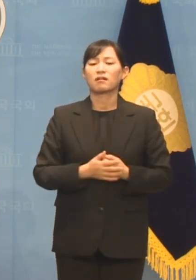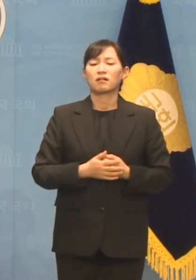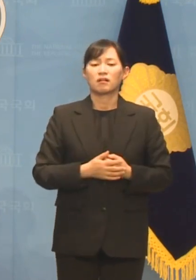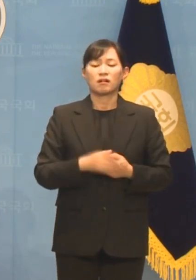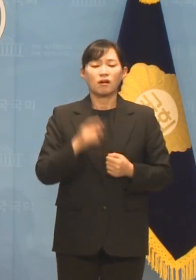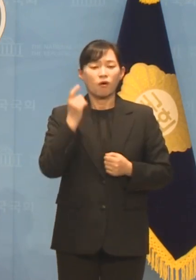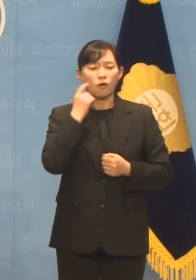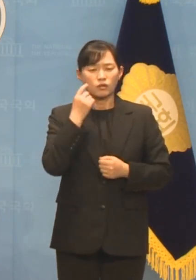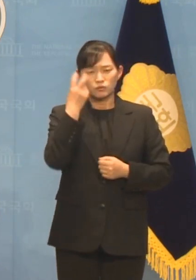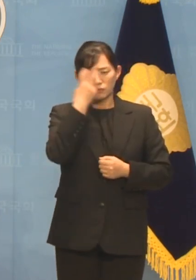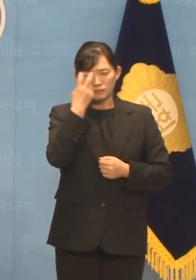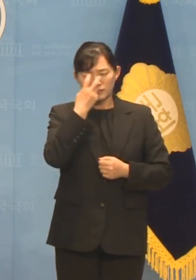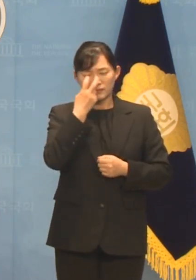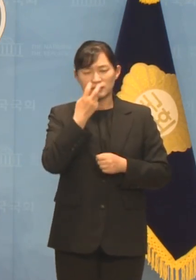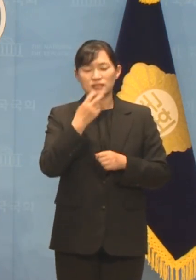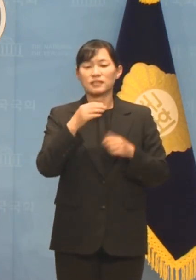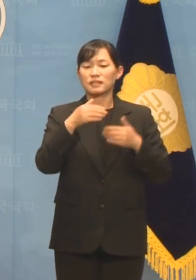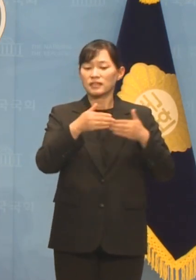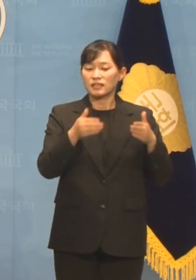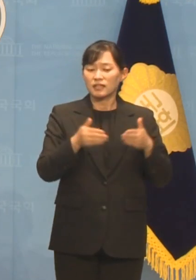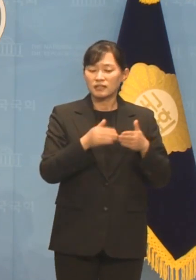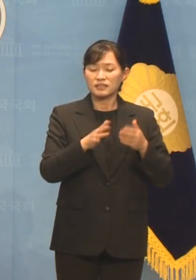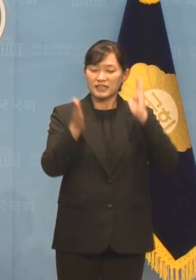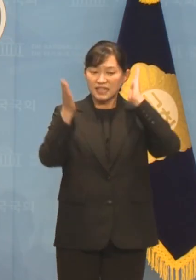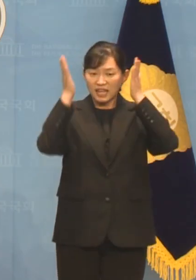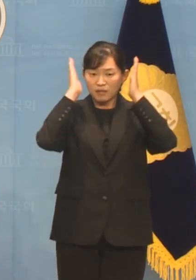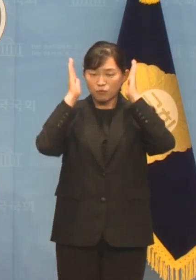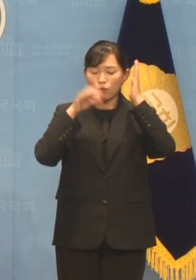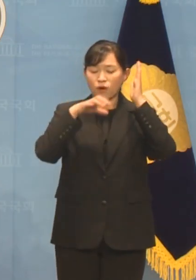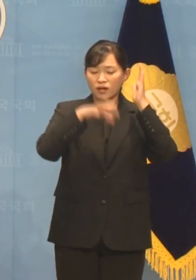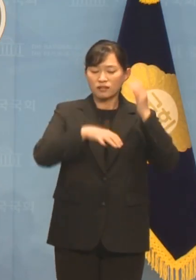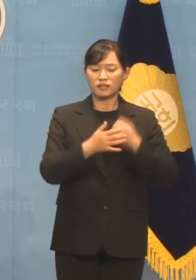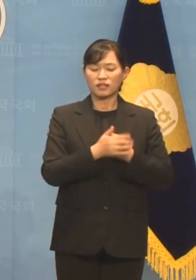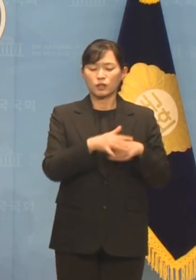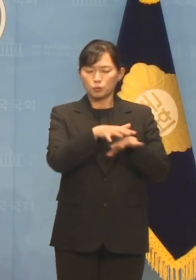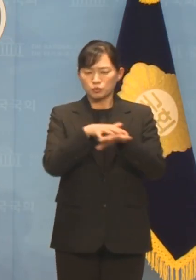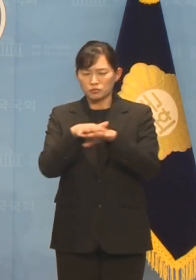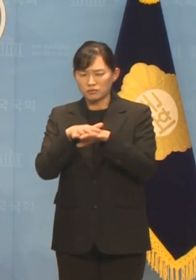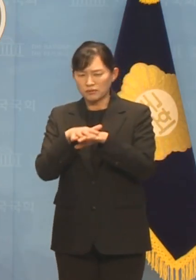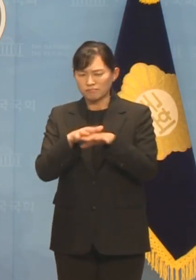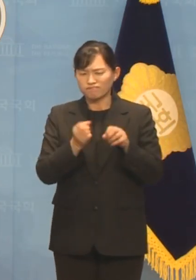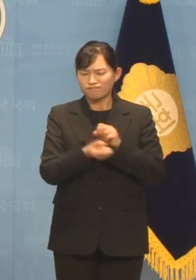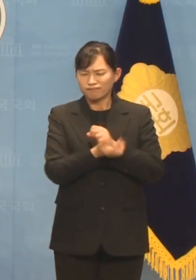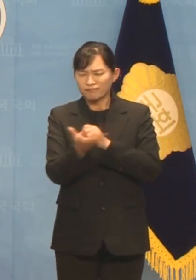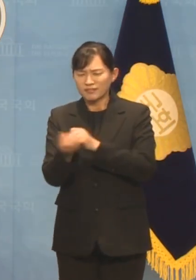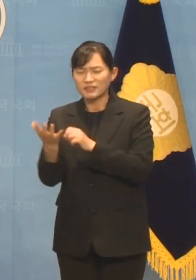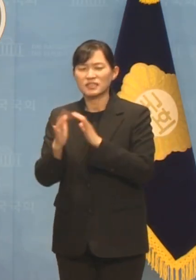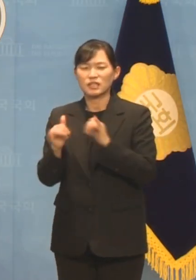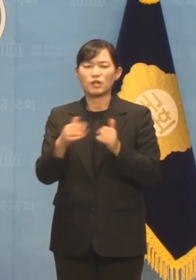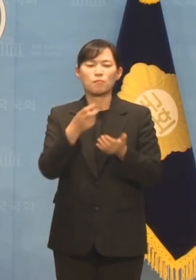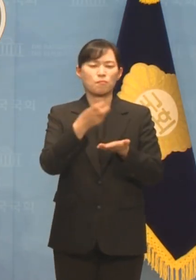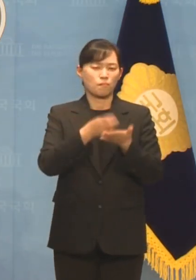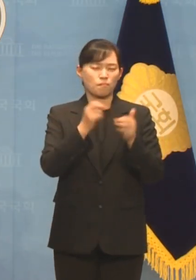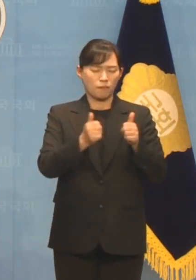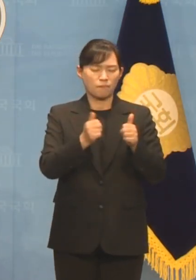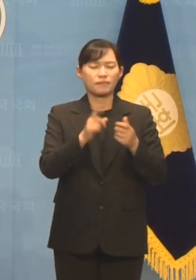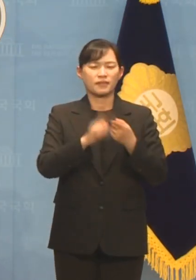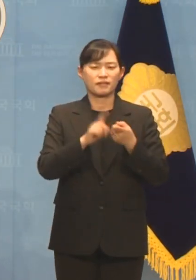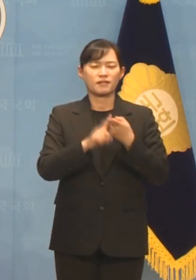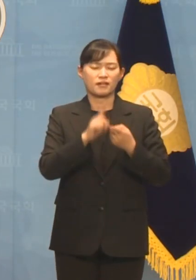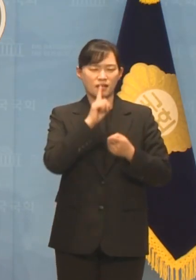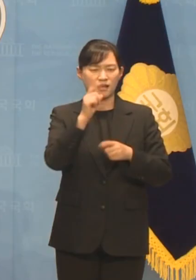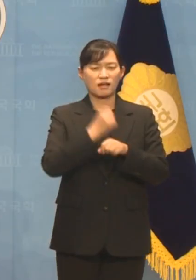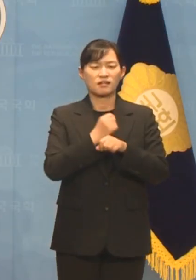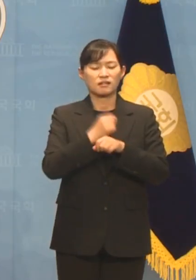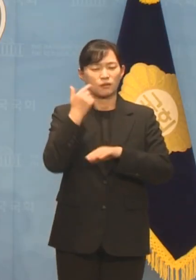허위조작 감시단은 확보된 자료를 바탕으로 네이버 플랫폼 내 조직적 유포자들에 대해 법적 대응을 이어갈 것입니다. 여론을